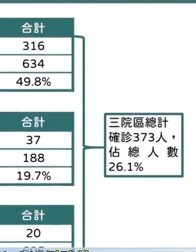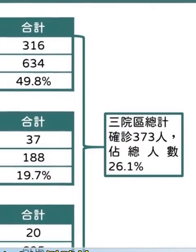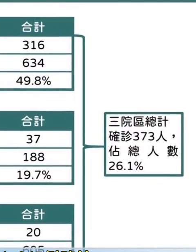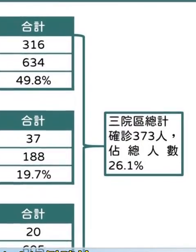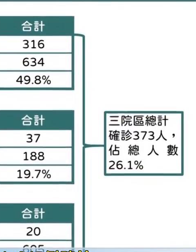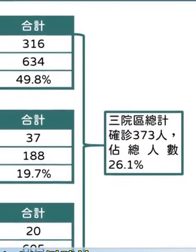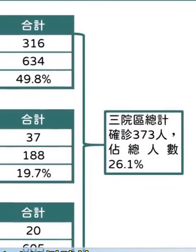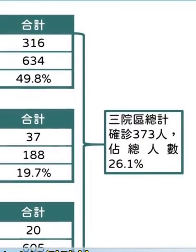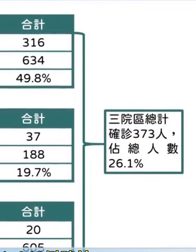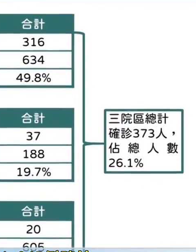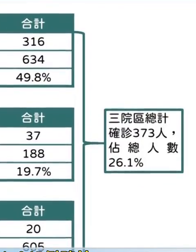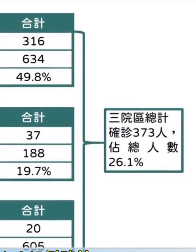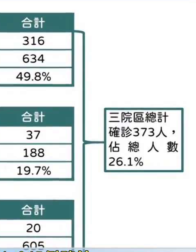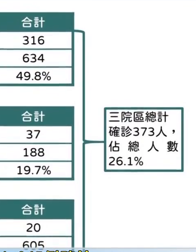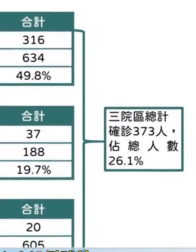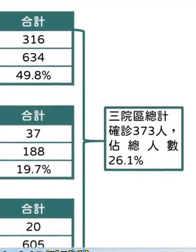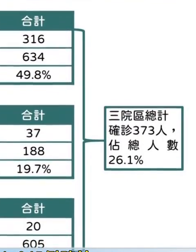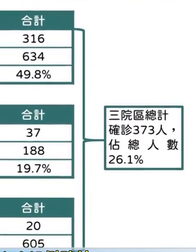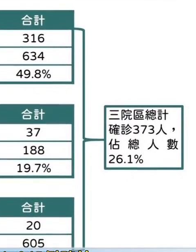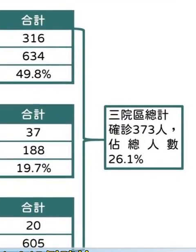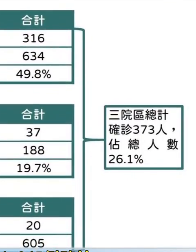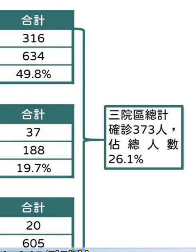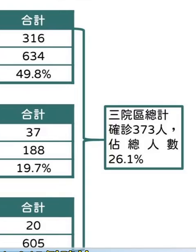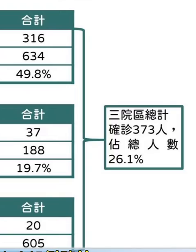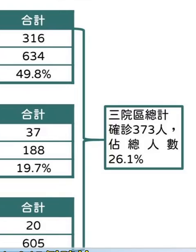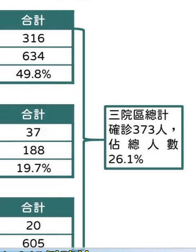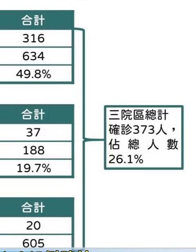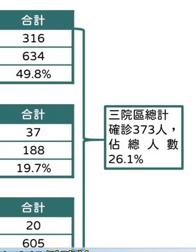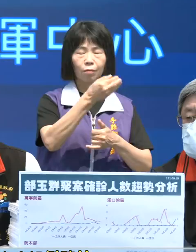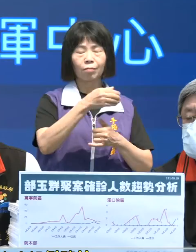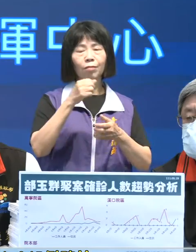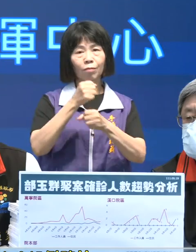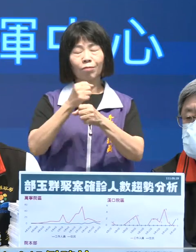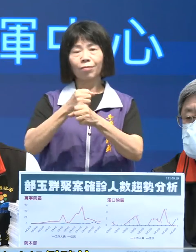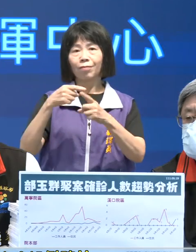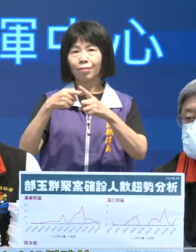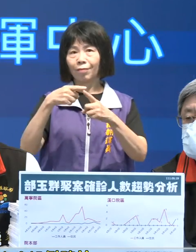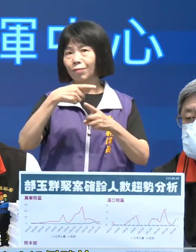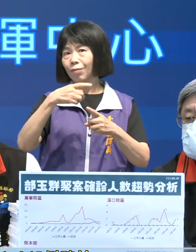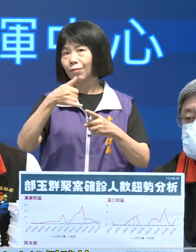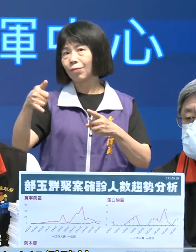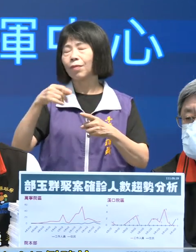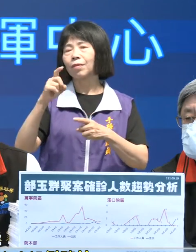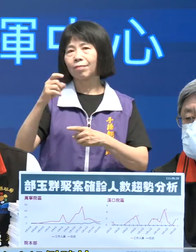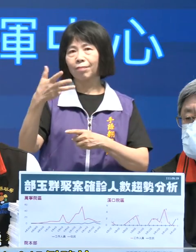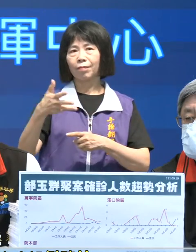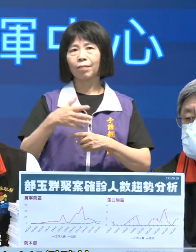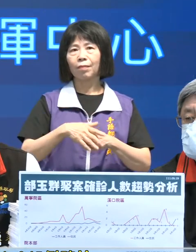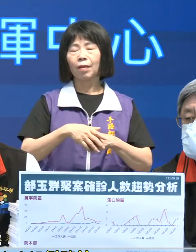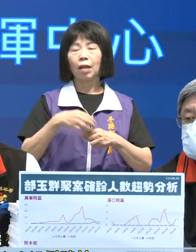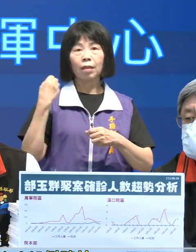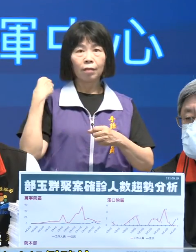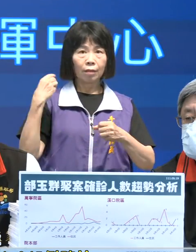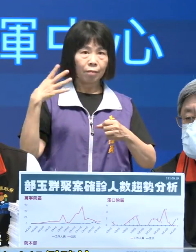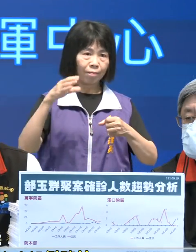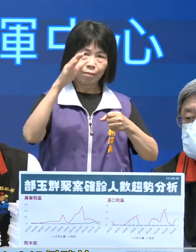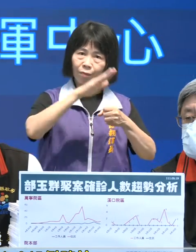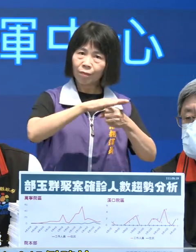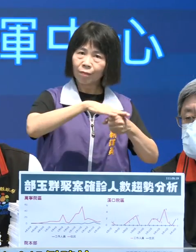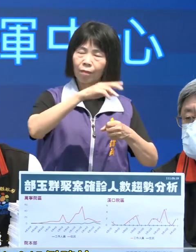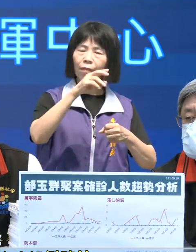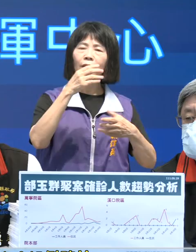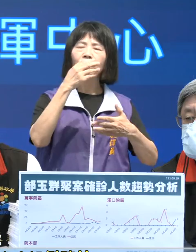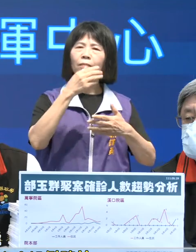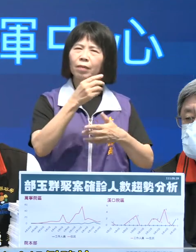人数是37人，那住民是29，工作人员是8。那溪口院区确诊人数比较少，只有20人哈，